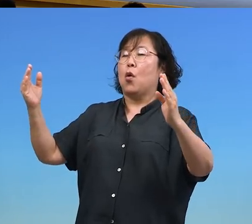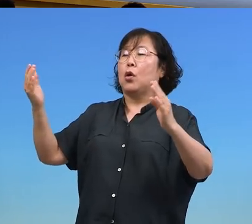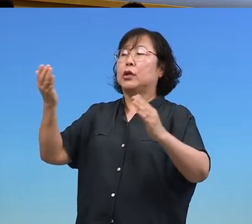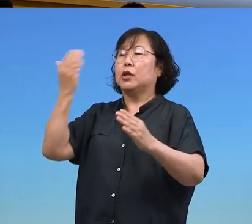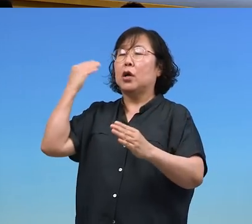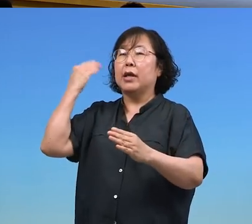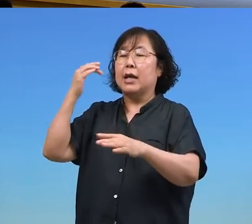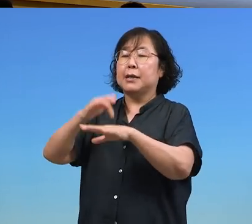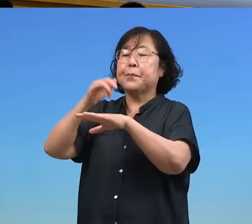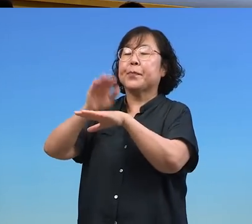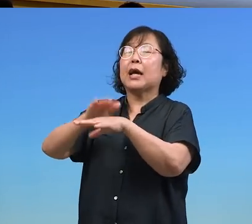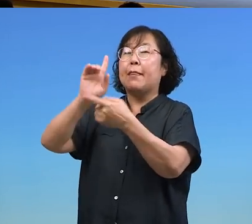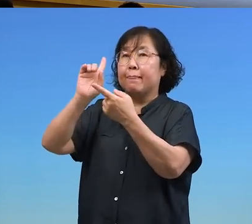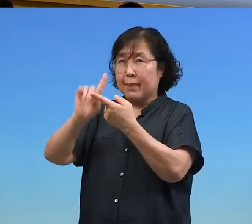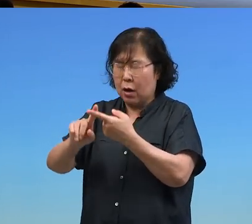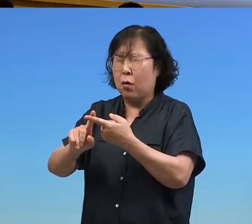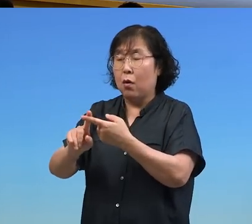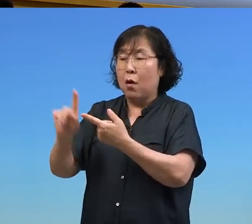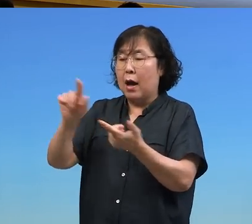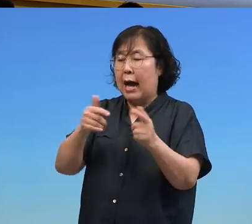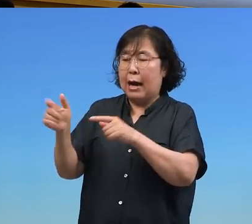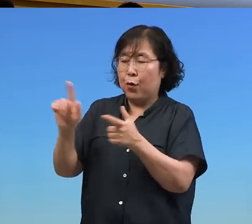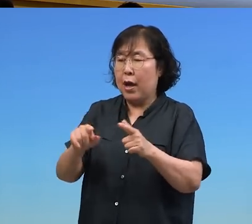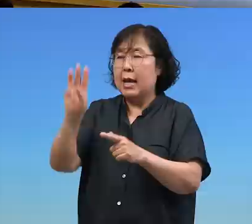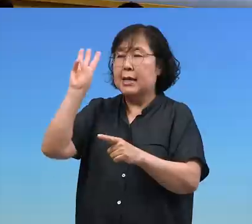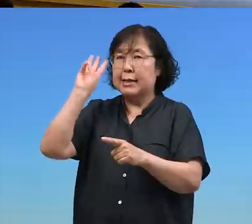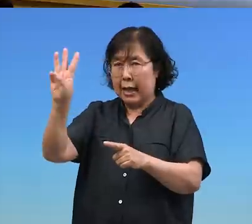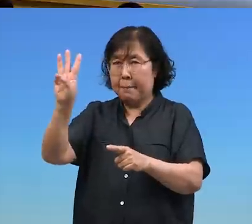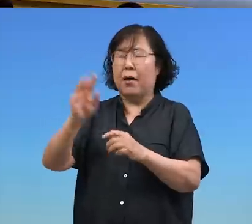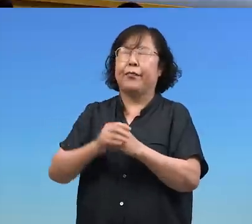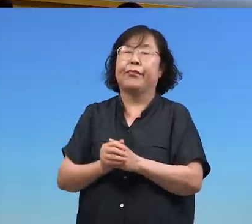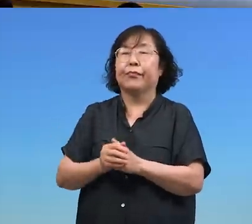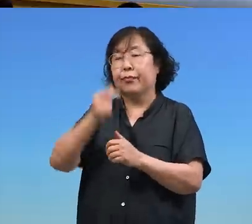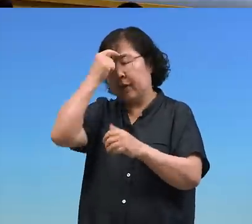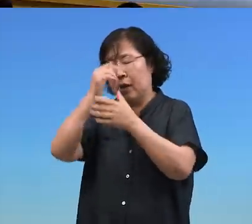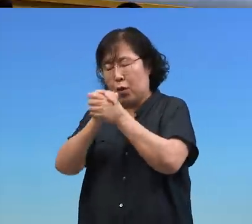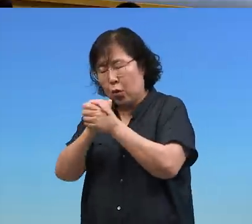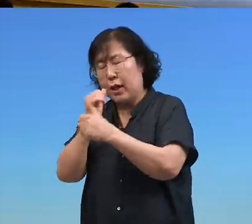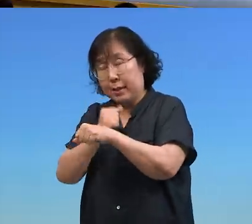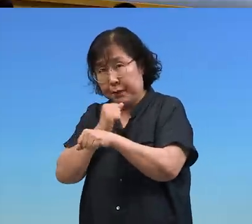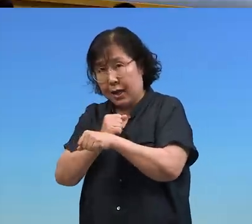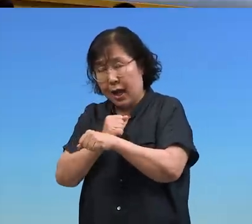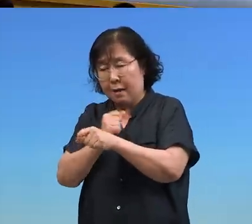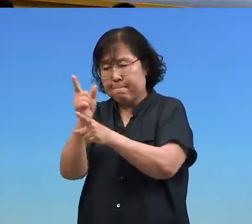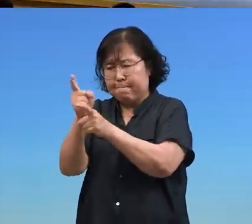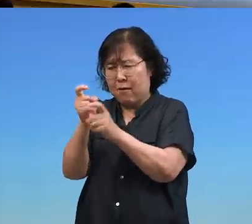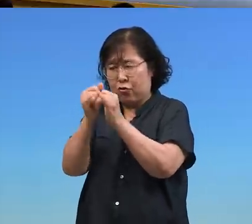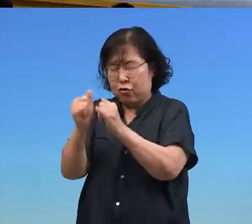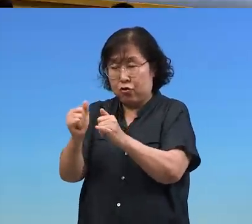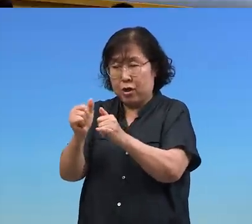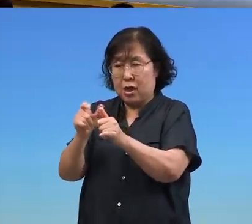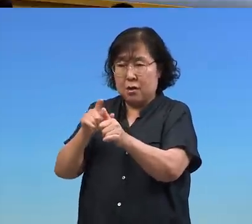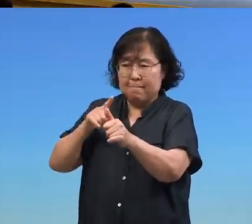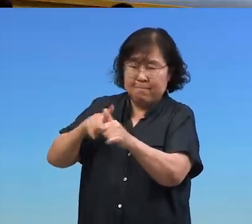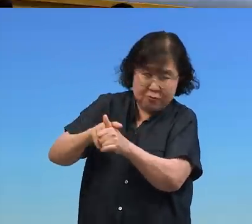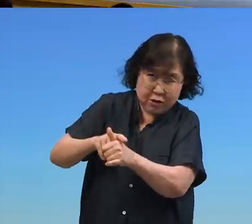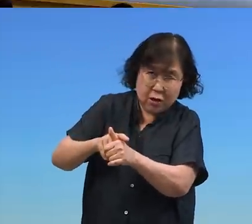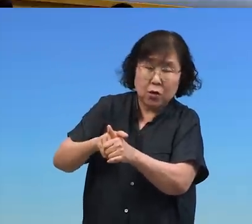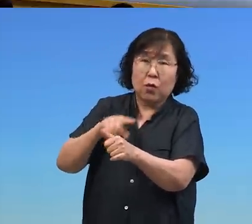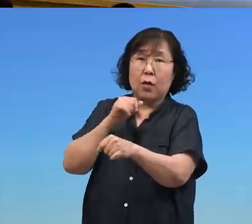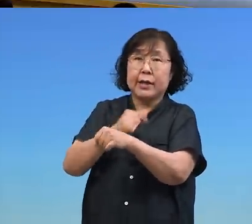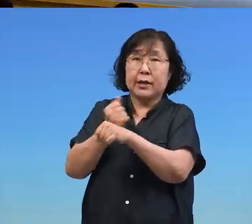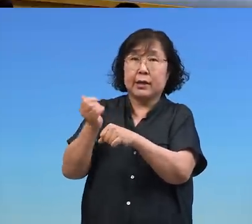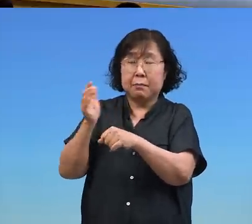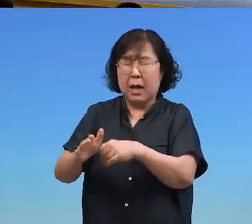무릎을 꿇고 기도하며 그의 하나님께 감사하였더라 그 적들이 죽이려는 상황에서도 다니엘이 이렇게 담대할 수 있었던